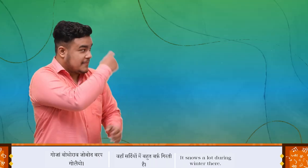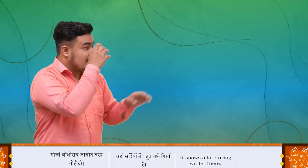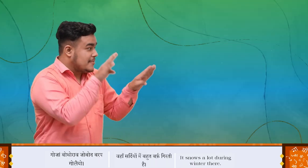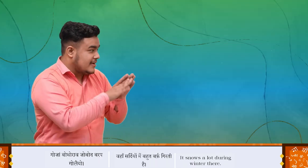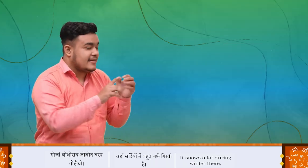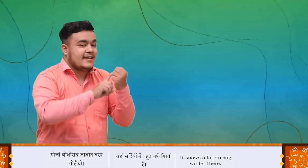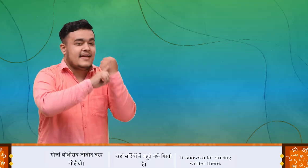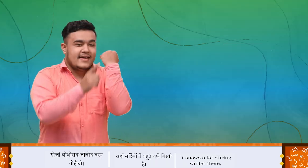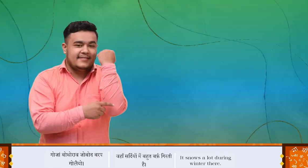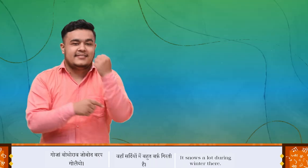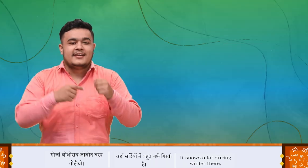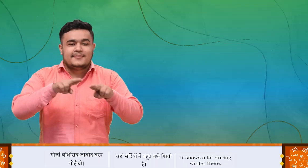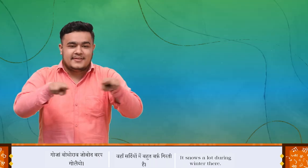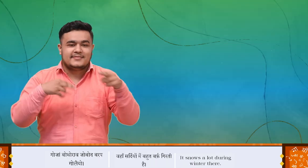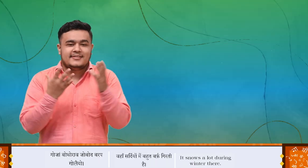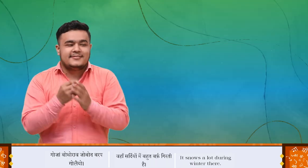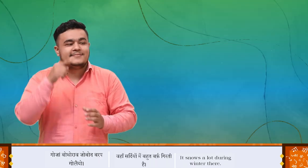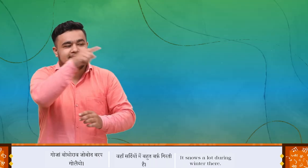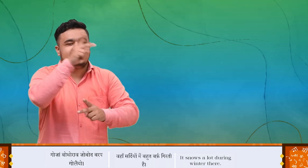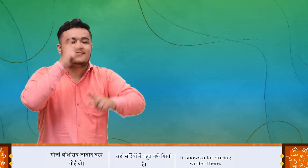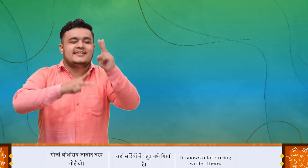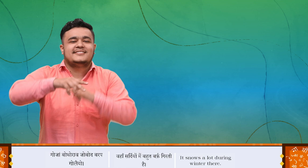गोजां बोथोराव जोबोद बरफ गोलैयो।